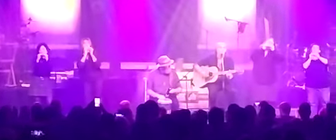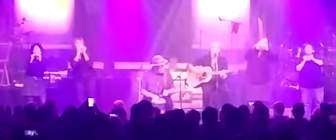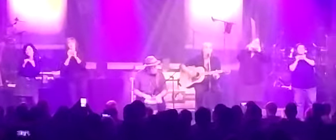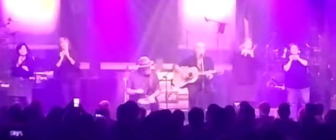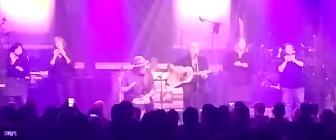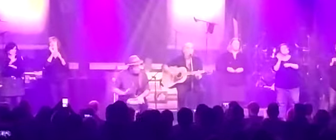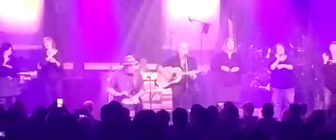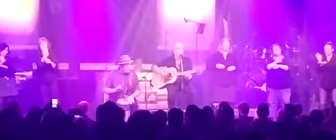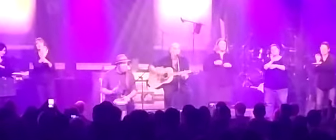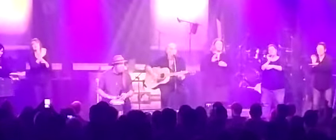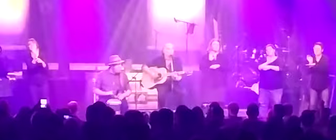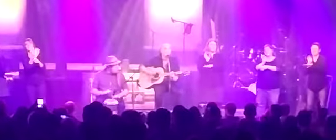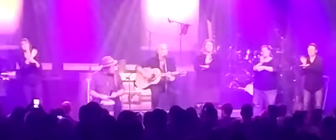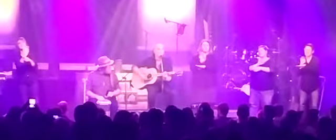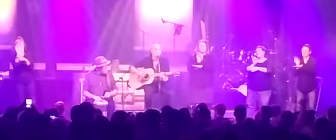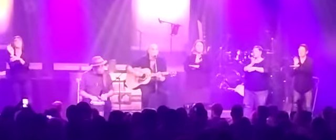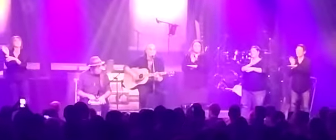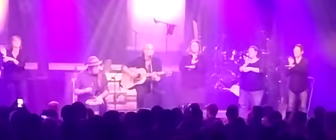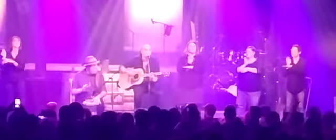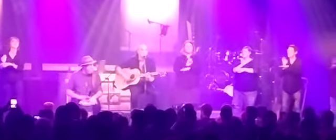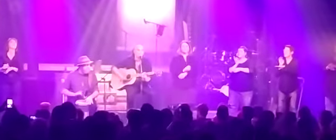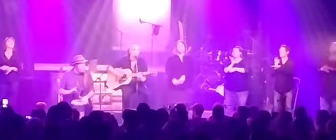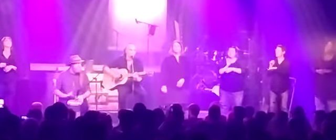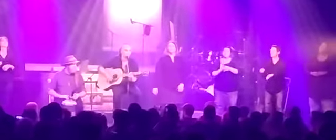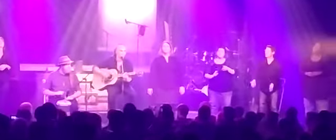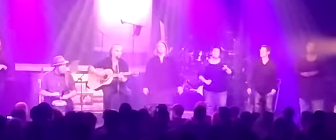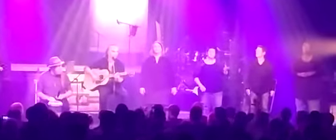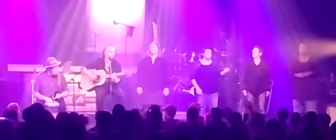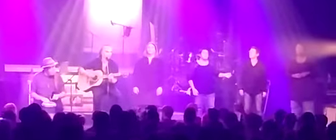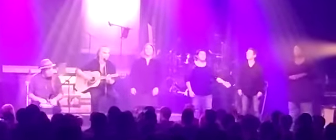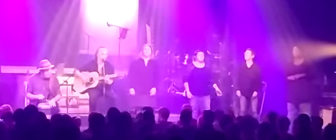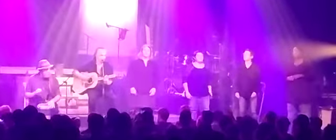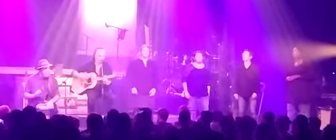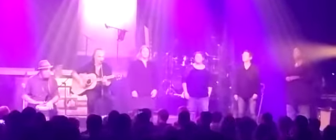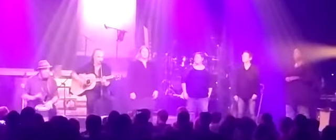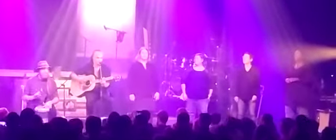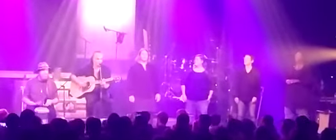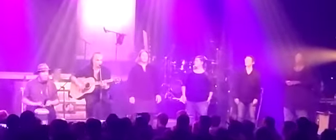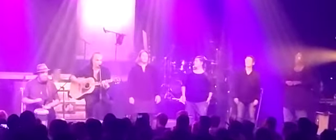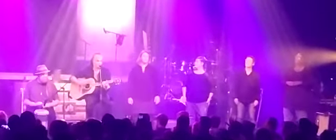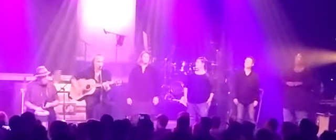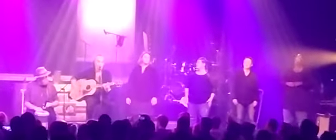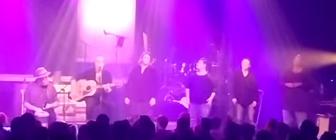d'amour au quotidien. Allez, tous ensemble.